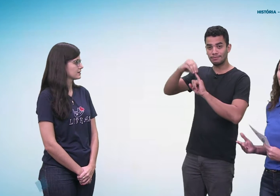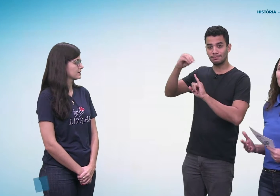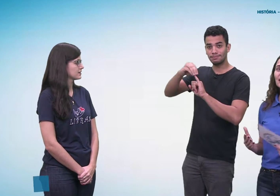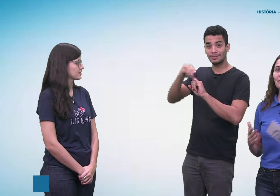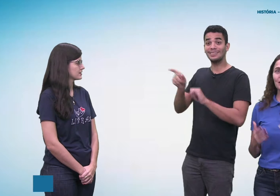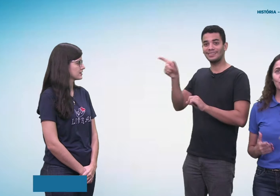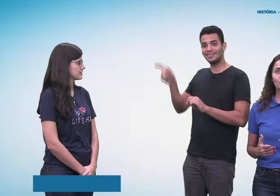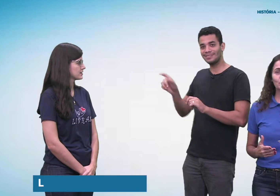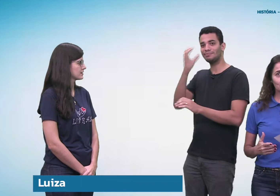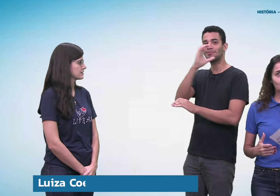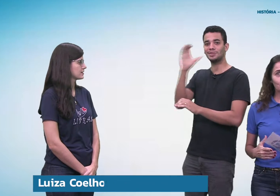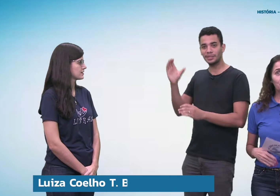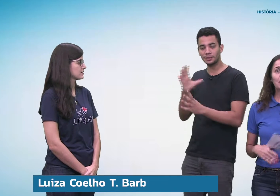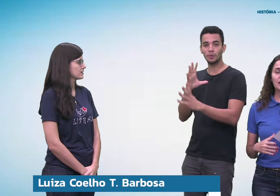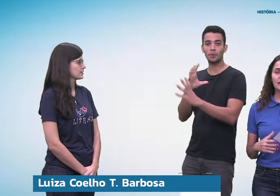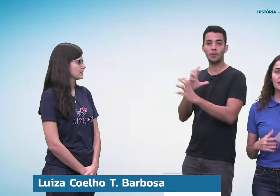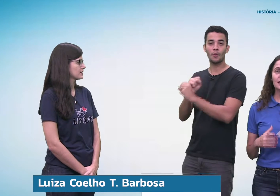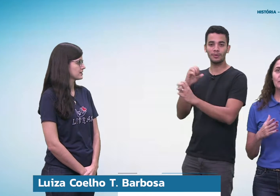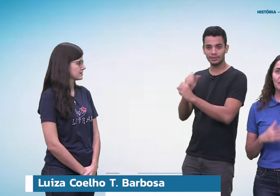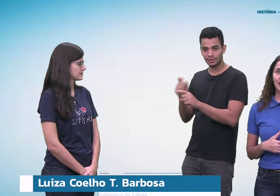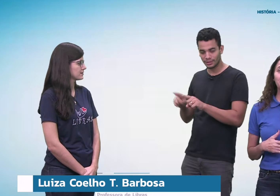já trabalha como tradutor e também